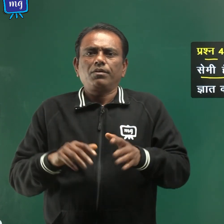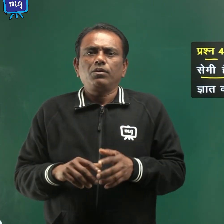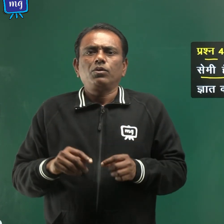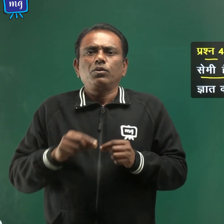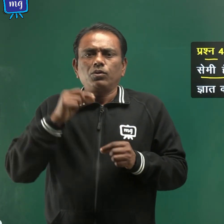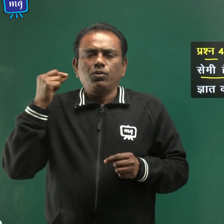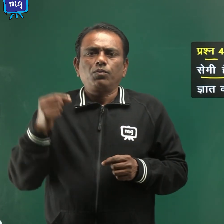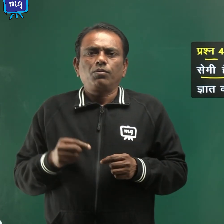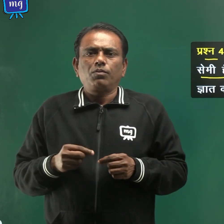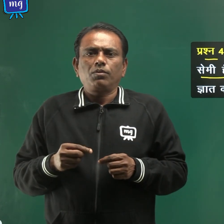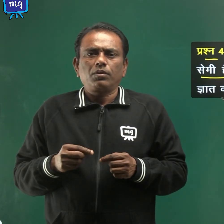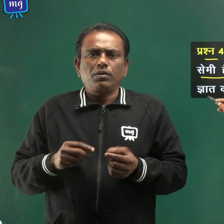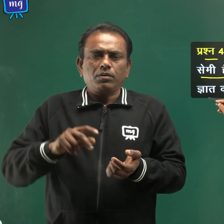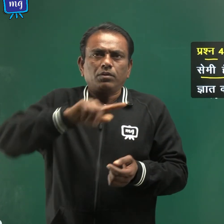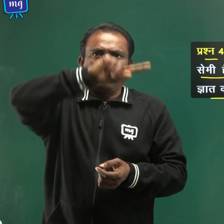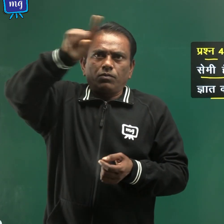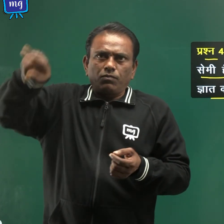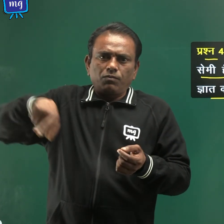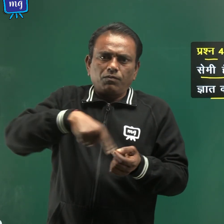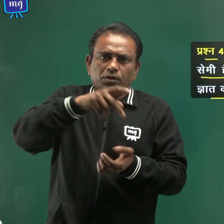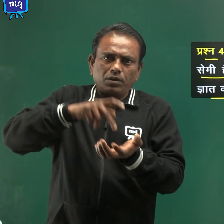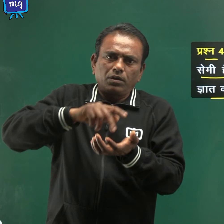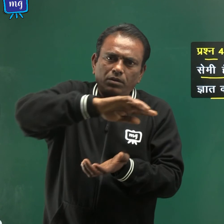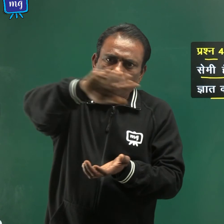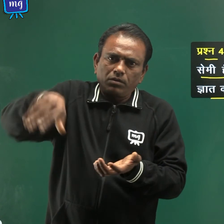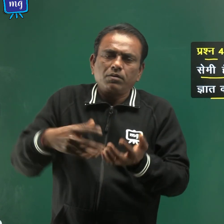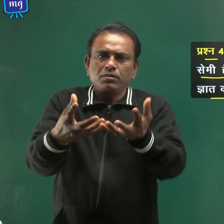है तो इस व्रत का क्षेत्रफल